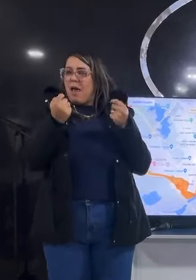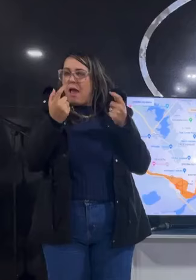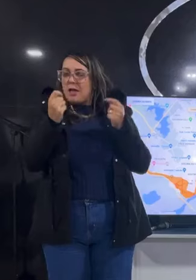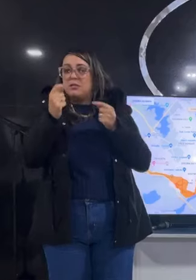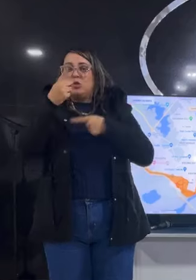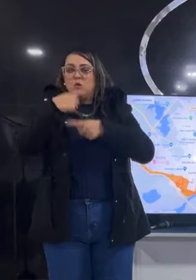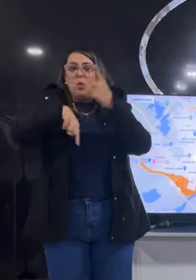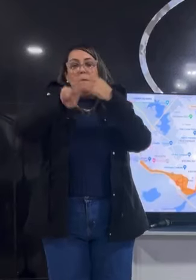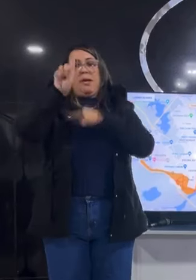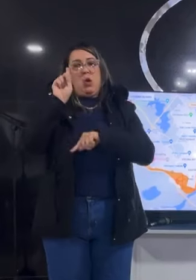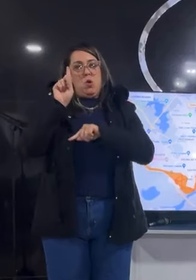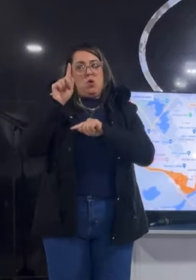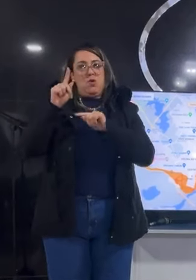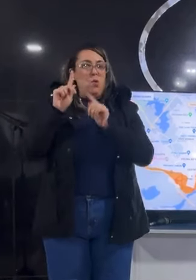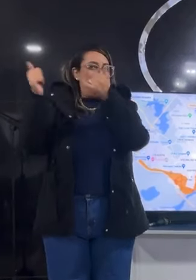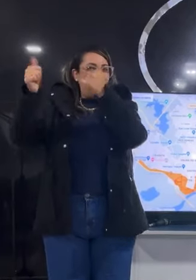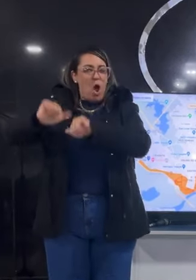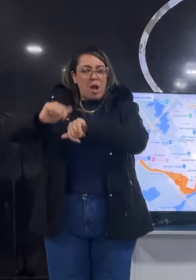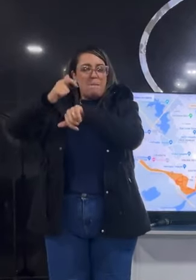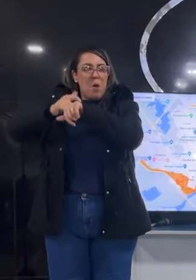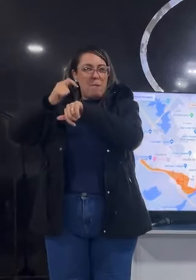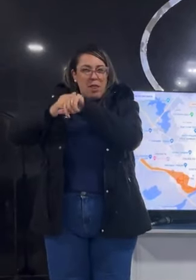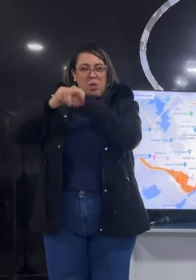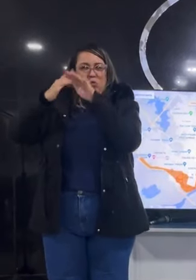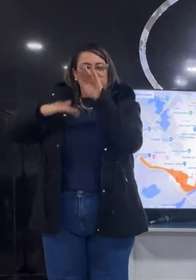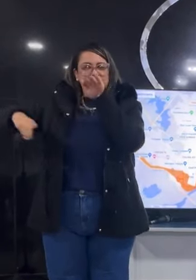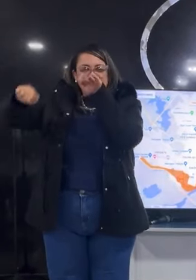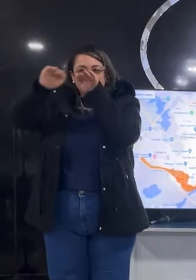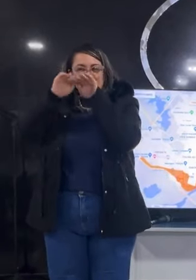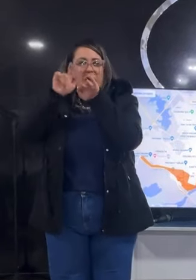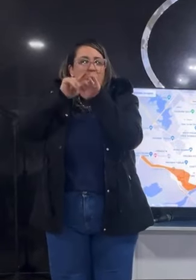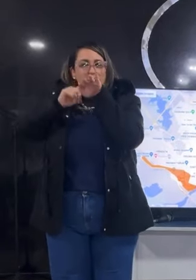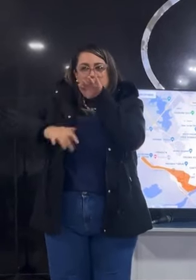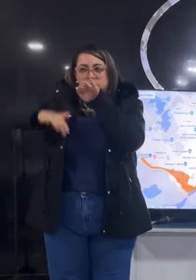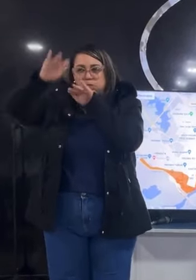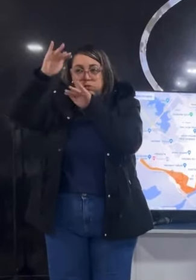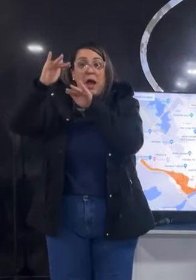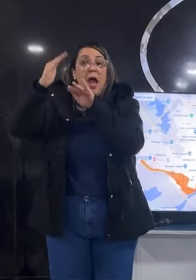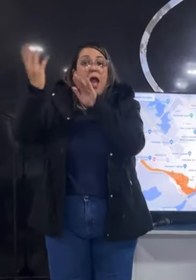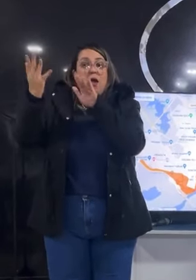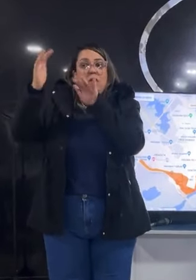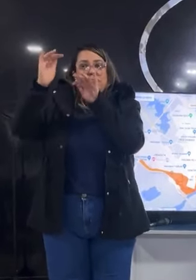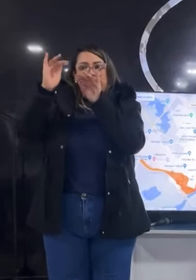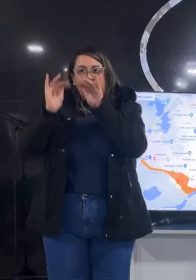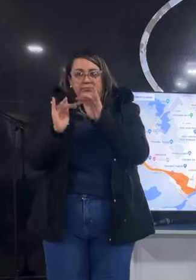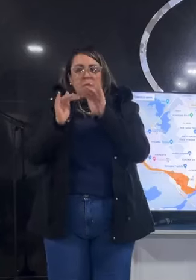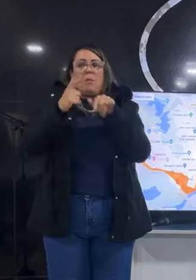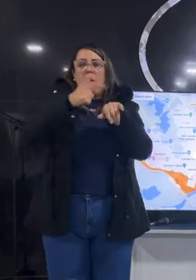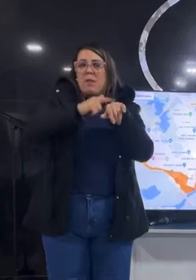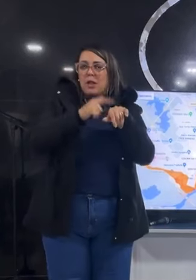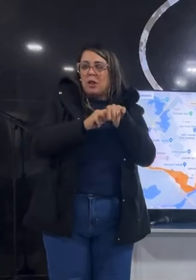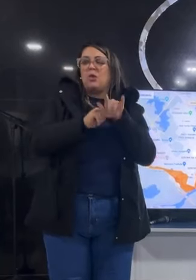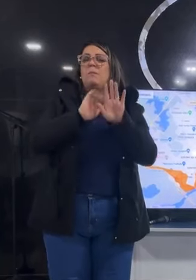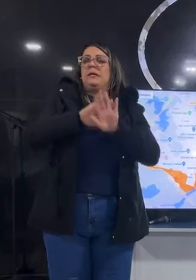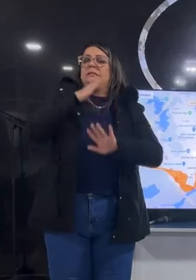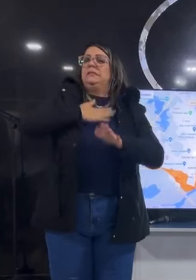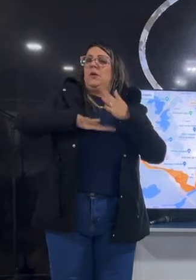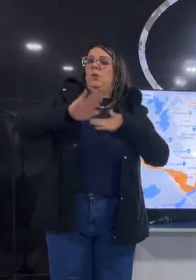superamos o pior momento né aquela situação mais crítica e estamos entrando agora no momento de um pouco mais de